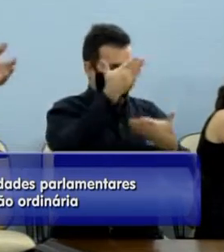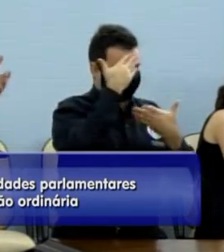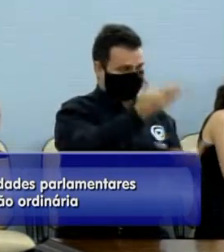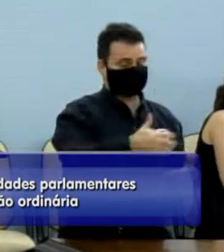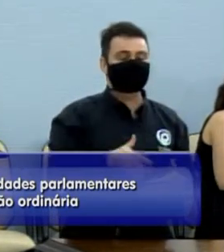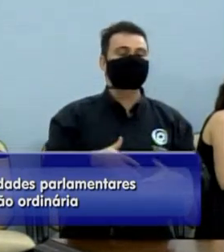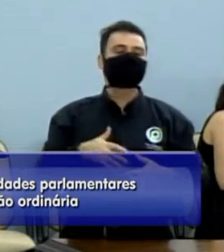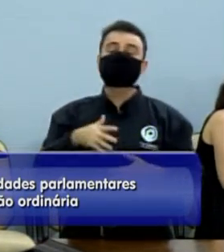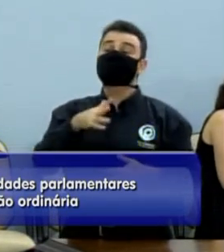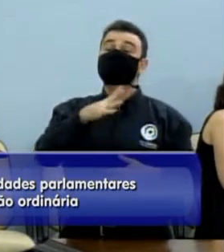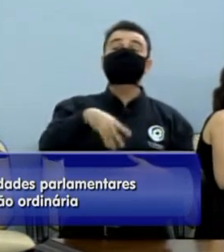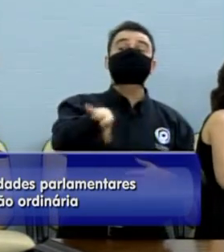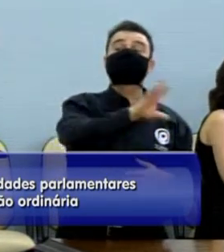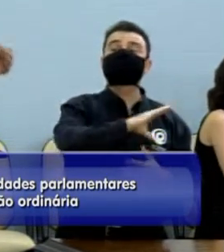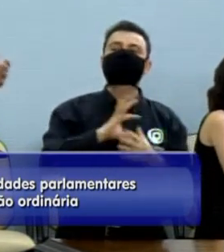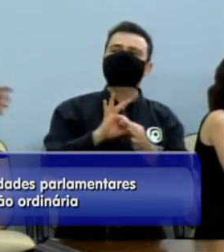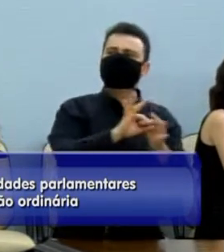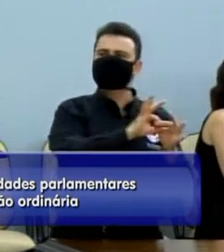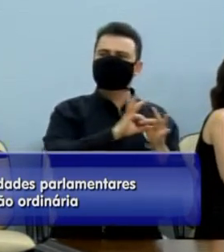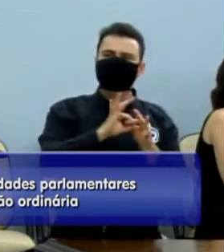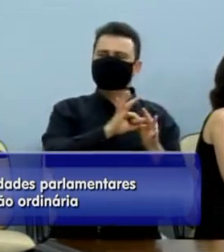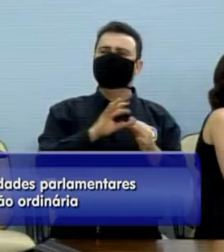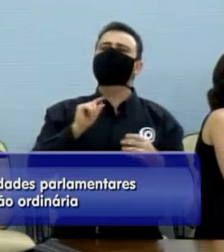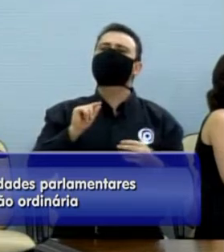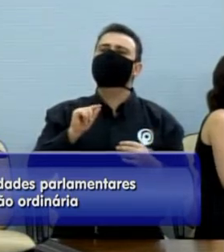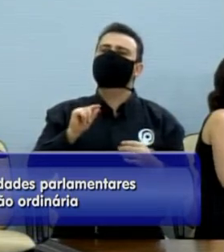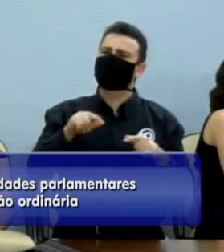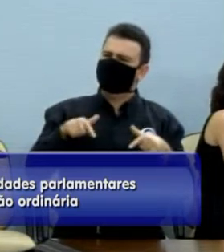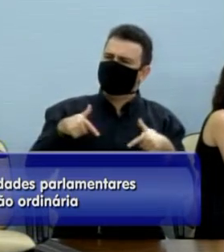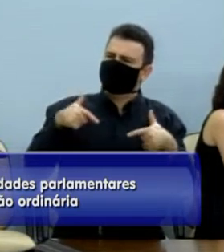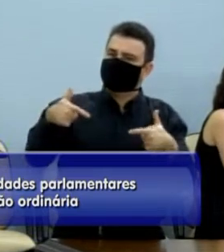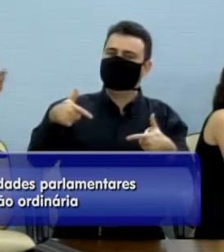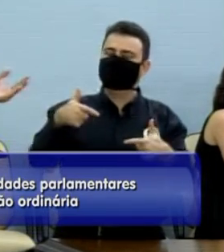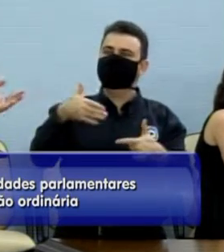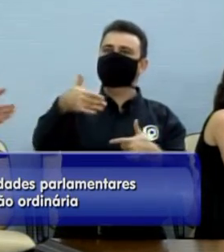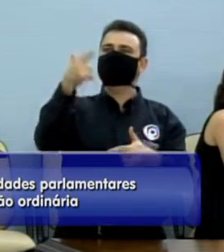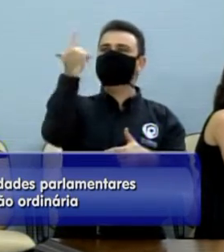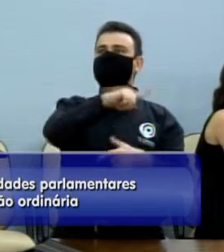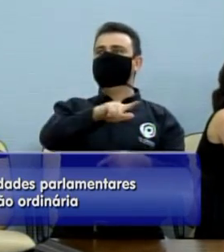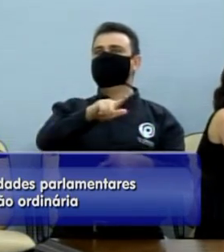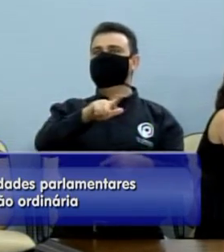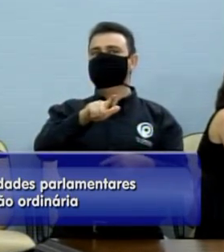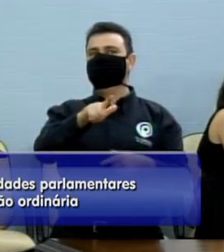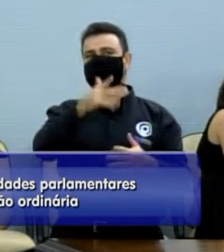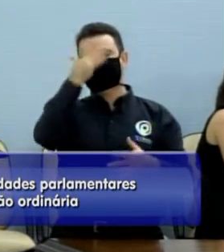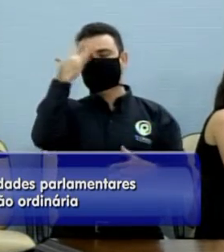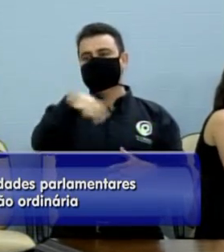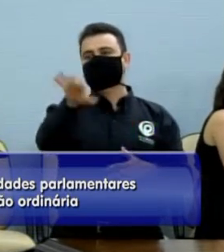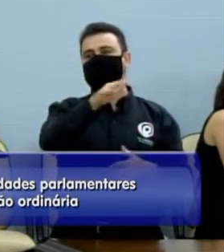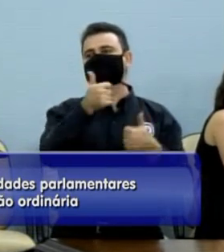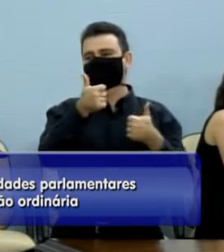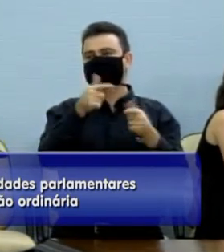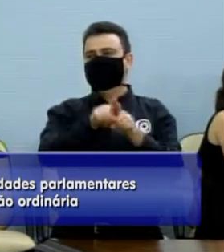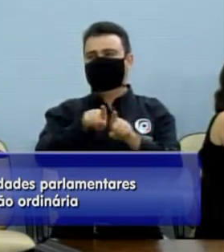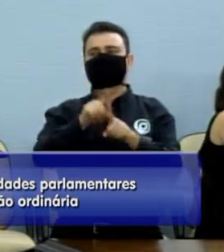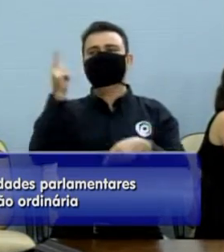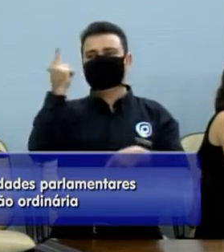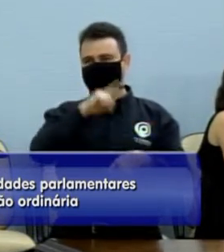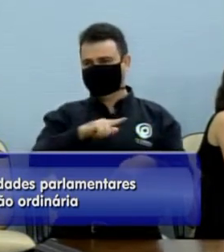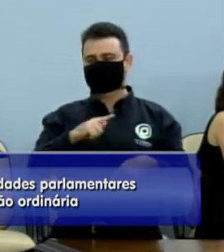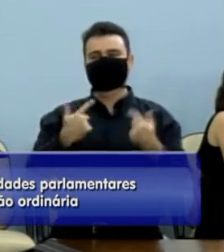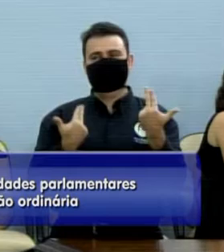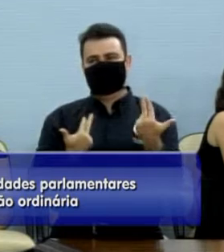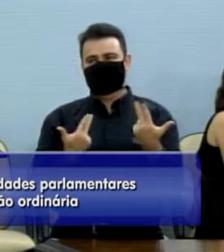gente une forças, o negócio dá certo e a população só tem a ganhar. Ontem eu fiquei muito